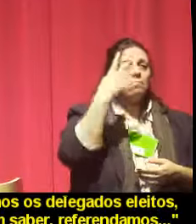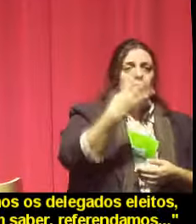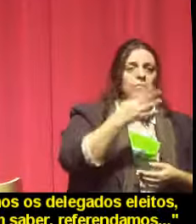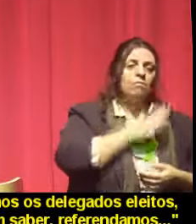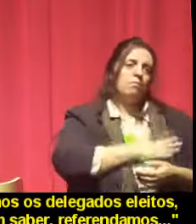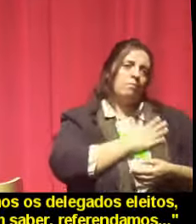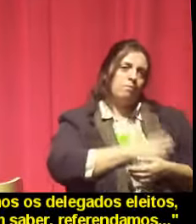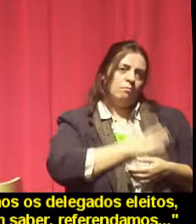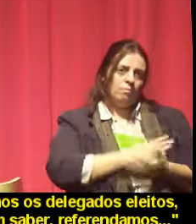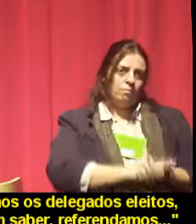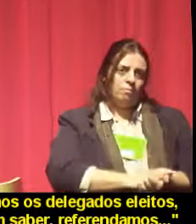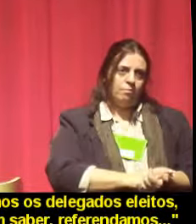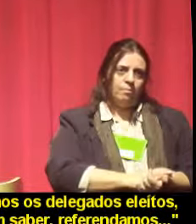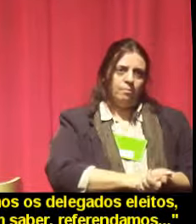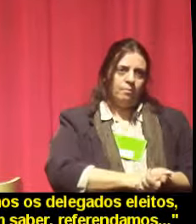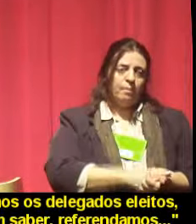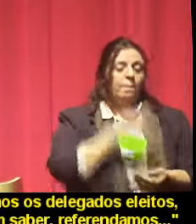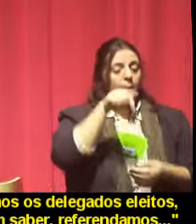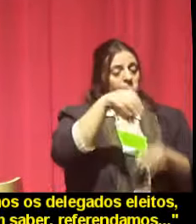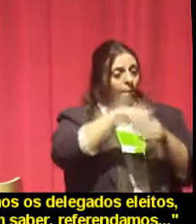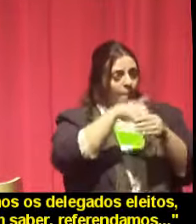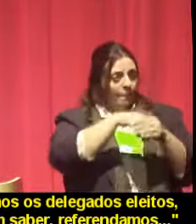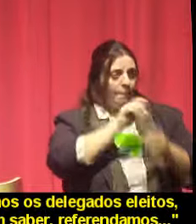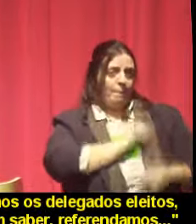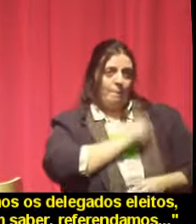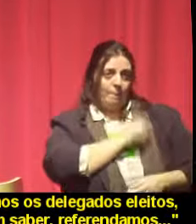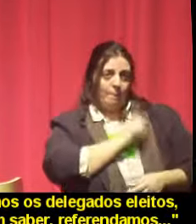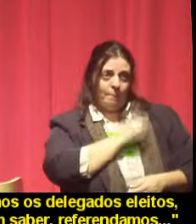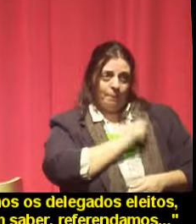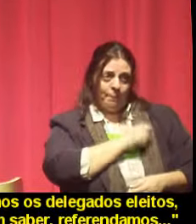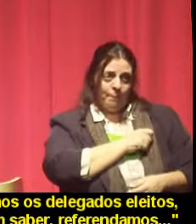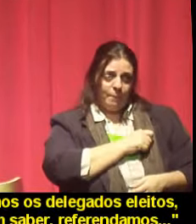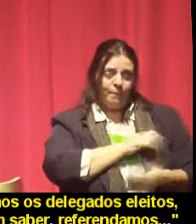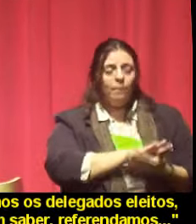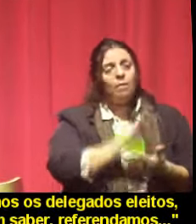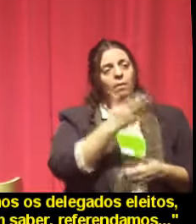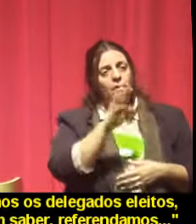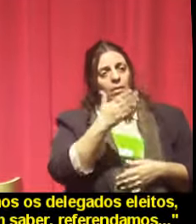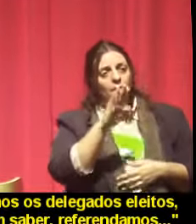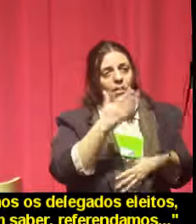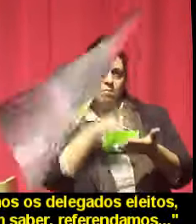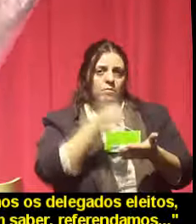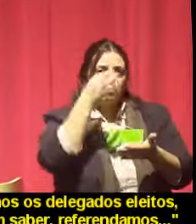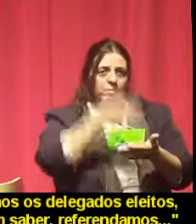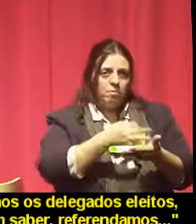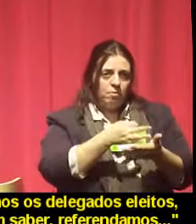Esta eleição dos delegados está prevista em torno de mais ou menos 60 minutos.